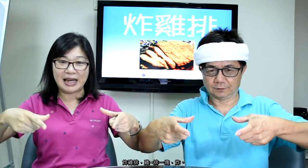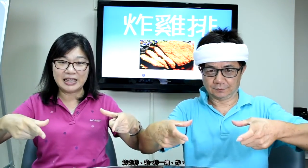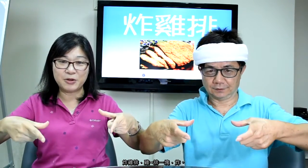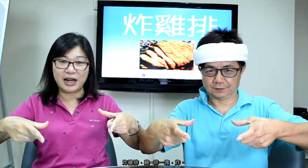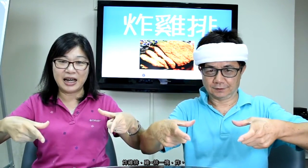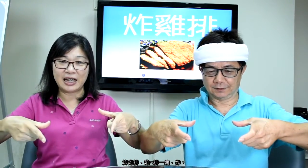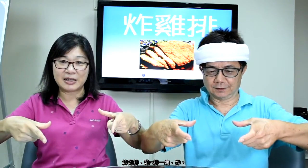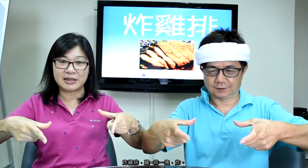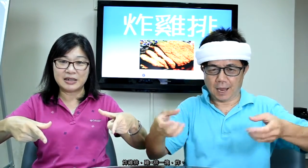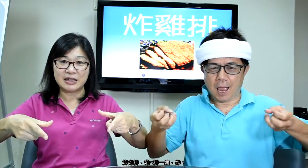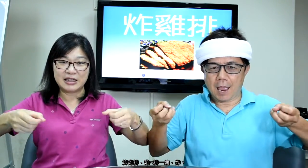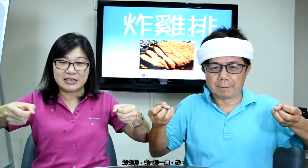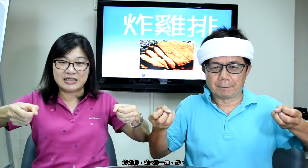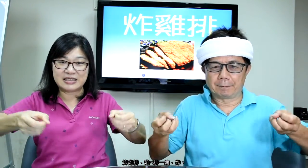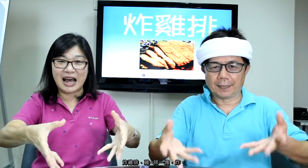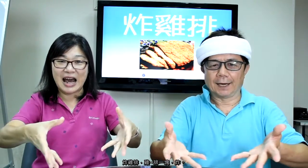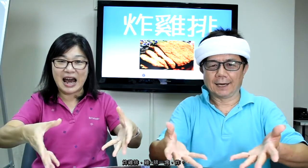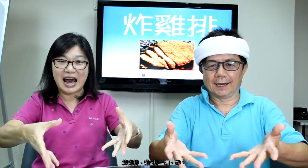一块，炸